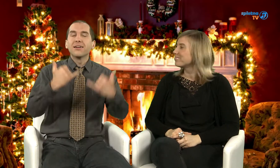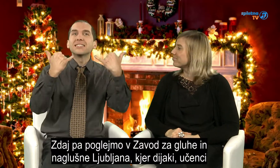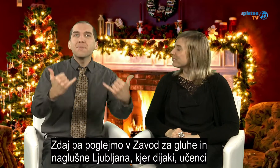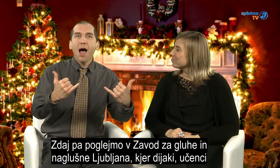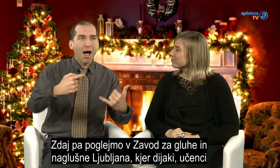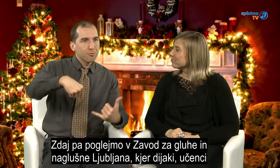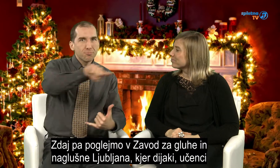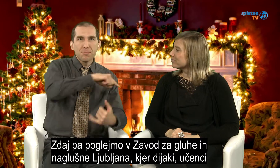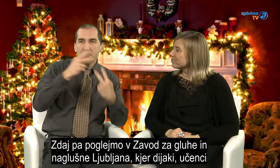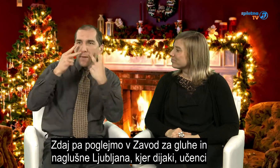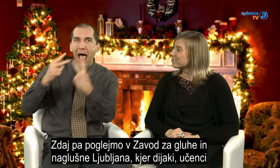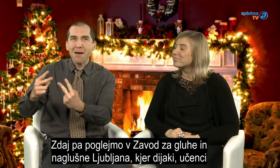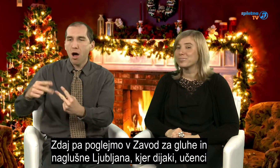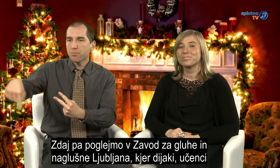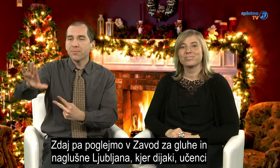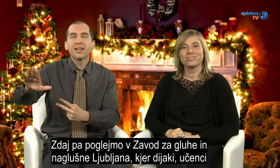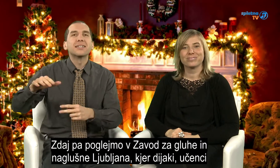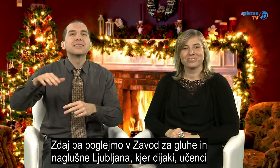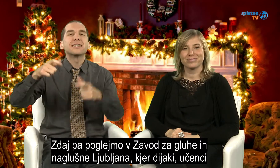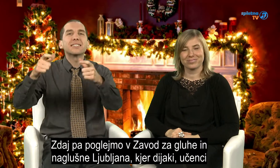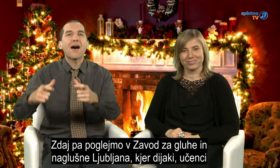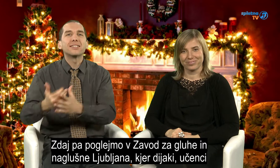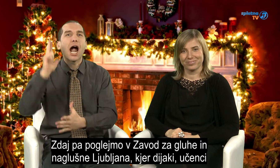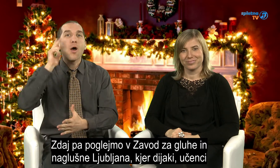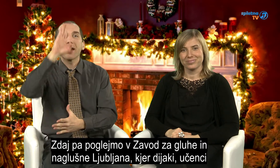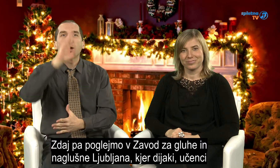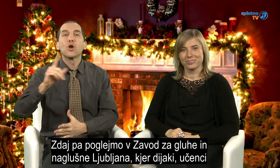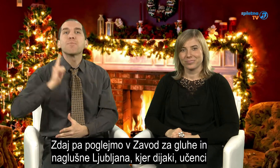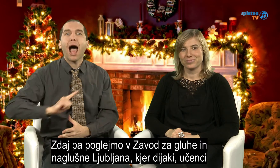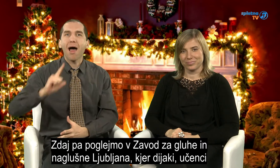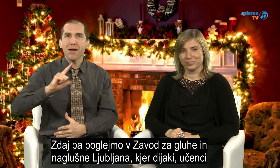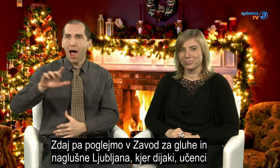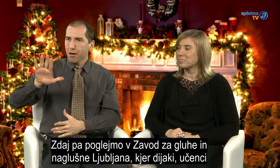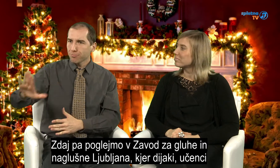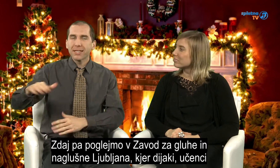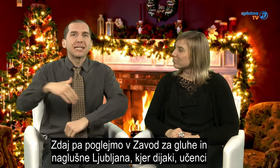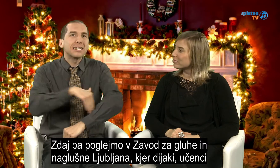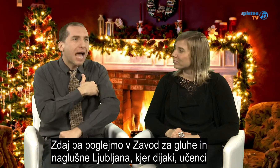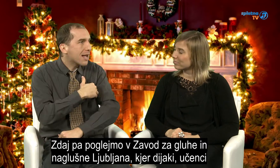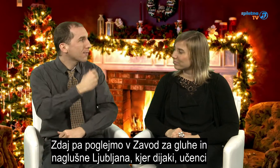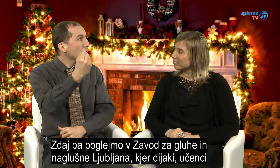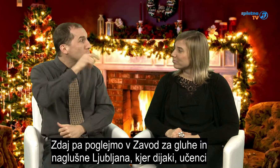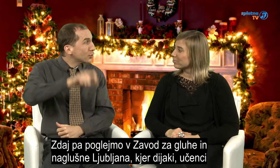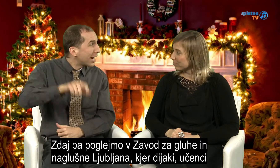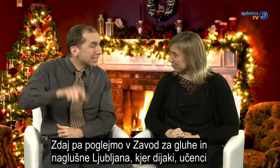Zdaj pa poglejmo v Zavod za gluhe in naglušne Ljubljana, kjer dijaki, učenci in otroci vsako leto decembra